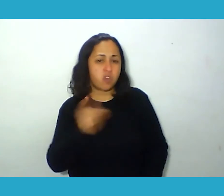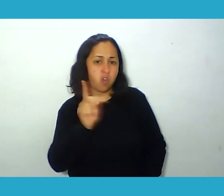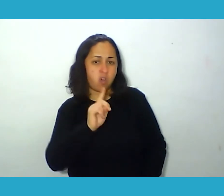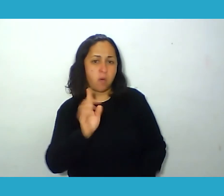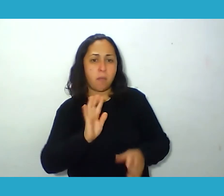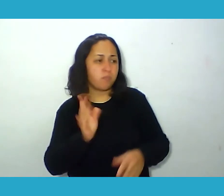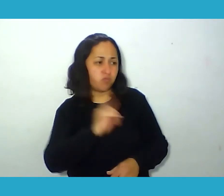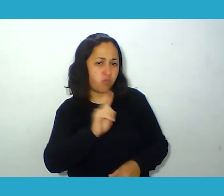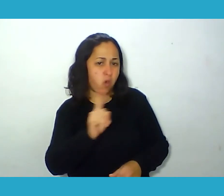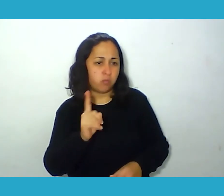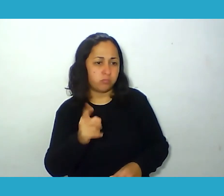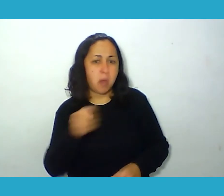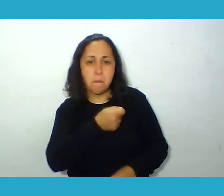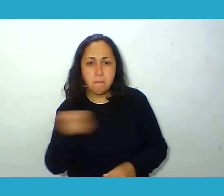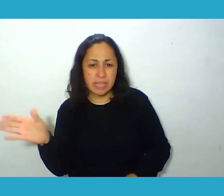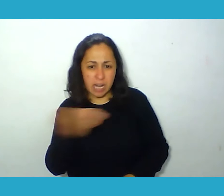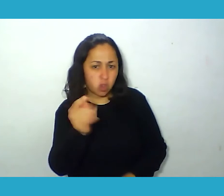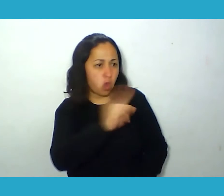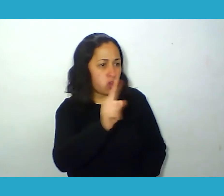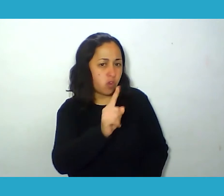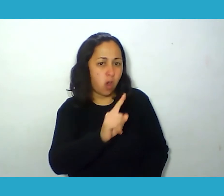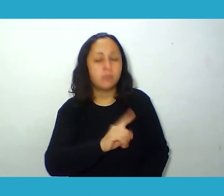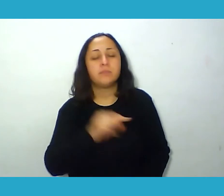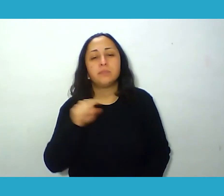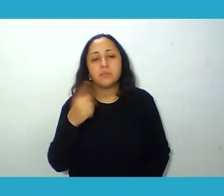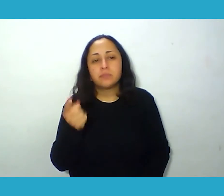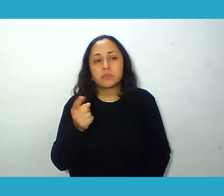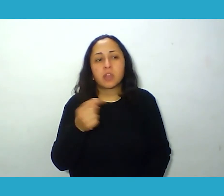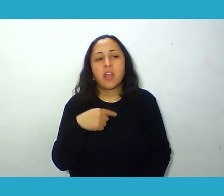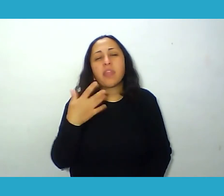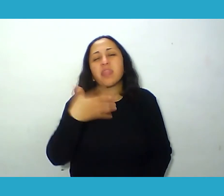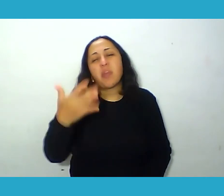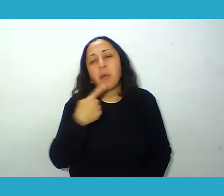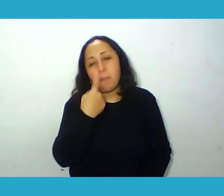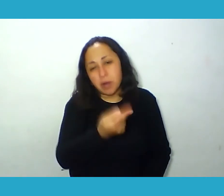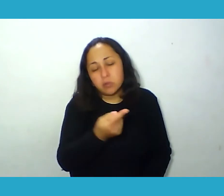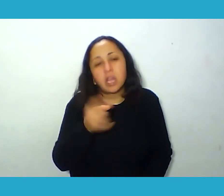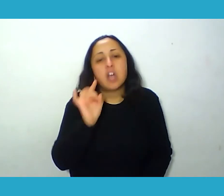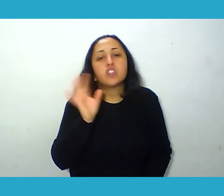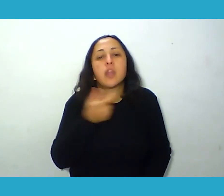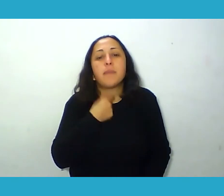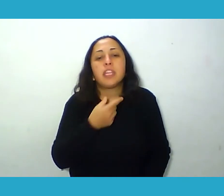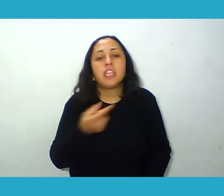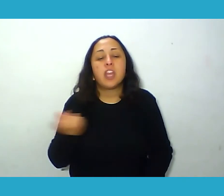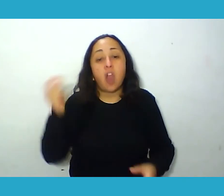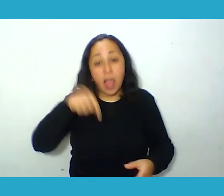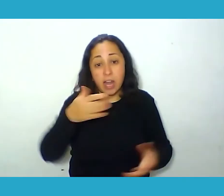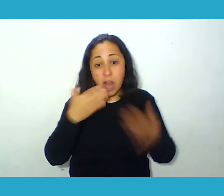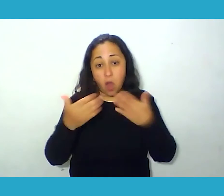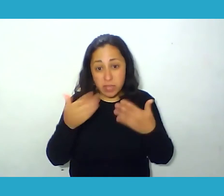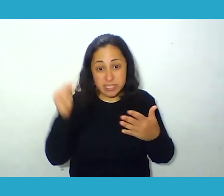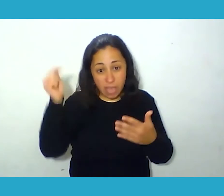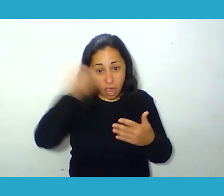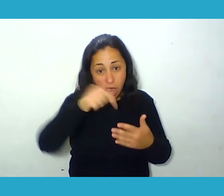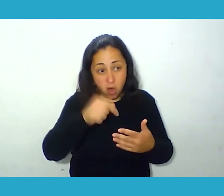por encima y maten a todos. Deja para después la formulación de las preguntas. Solo quiere que se incorpore esta audiencia,